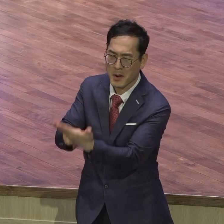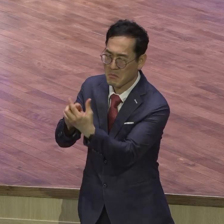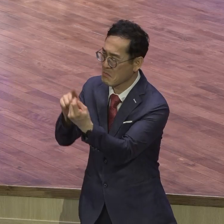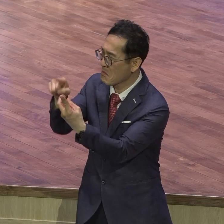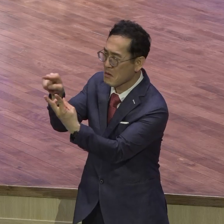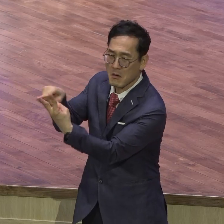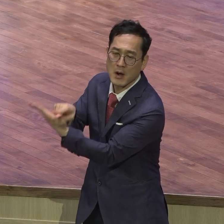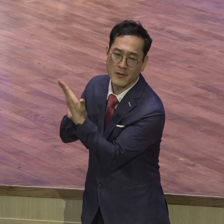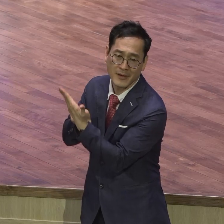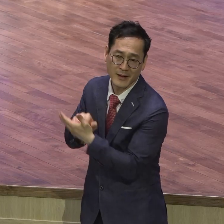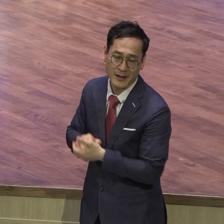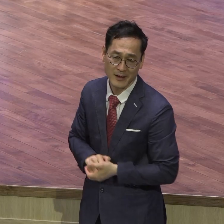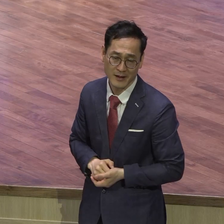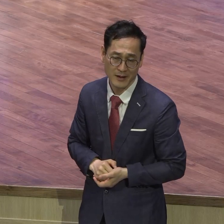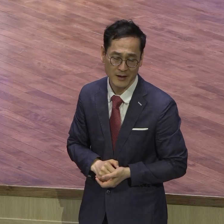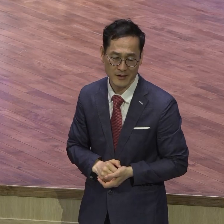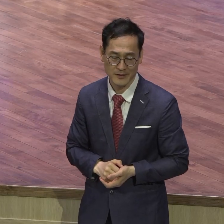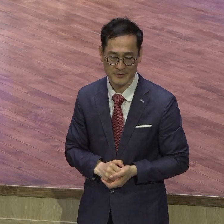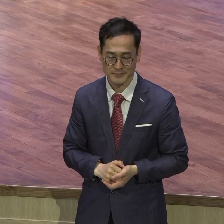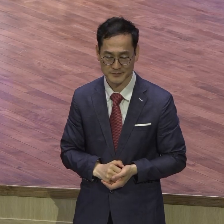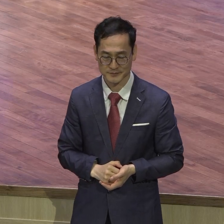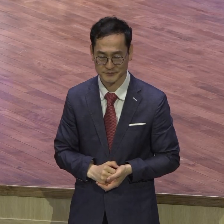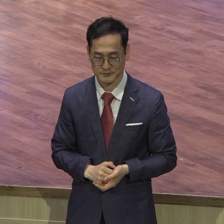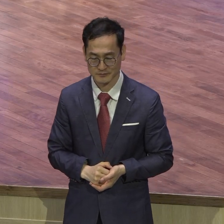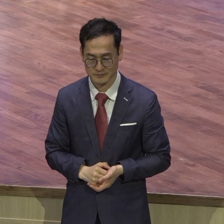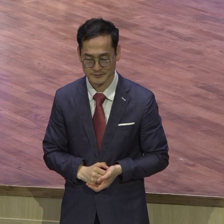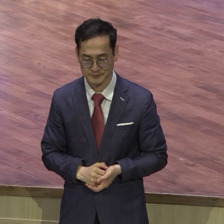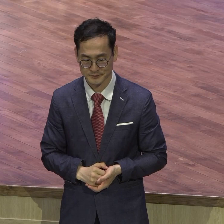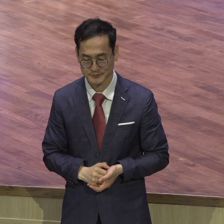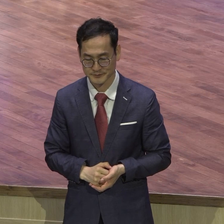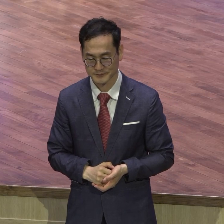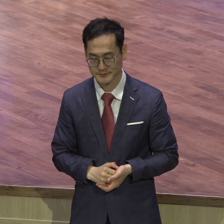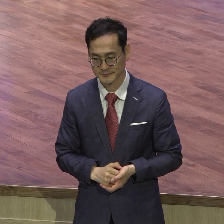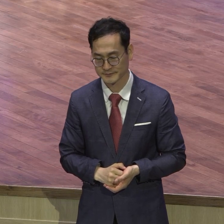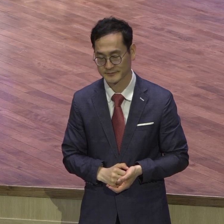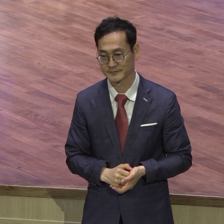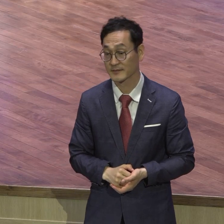전부 믿음으로 이 표현은요